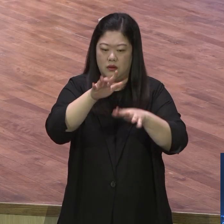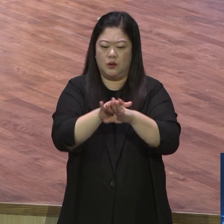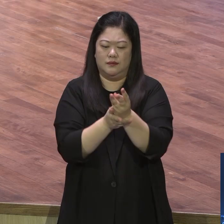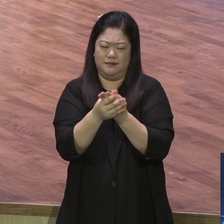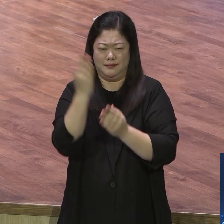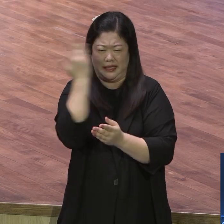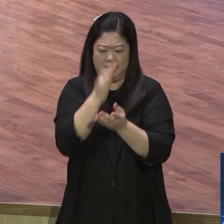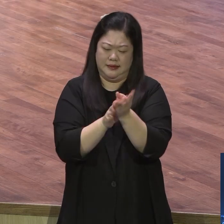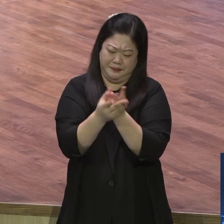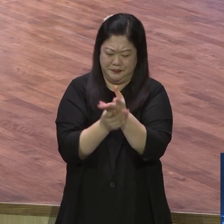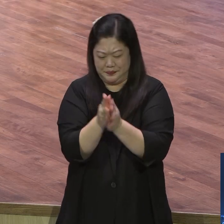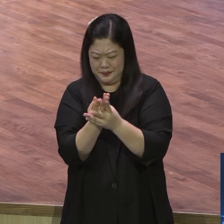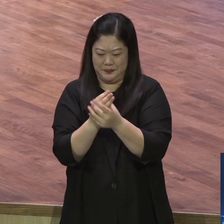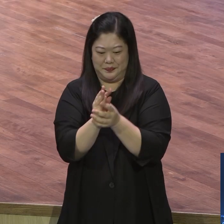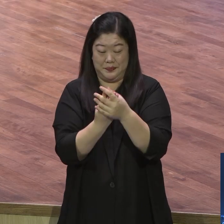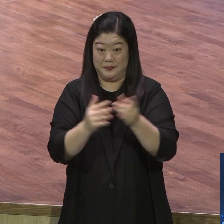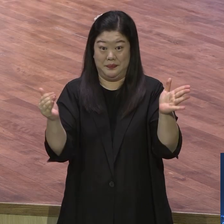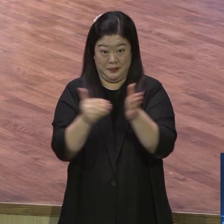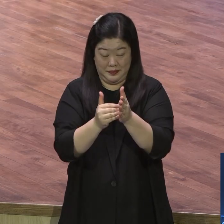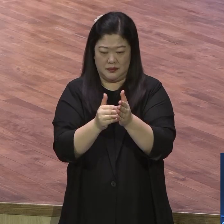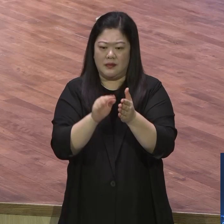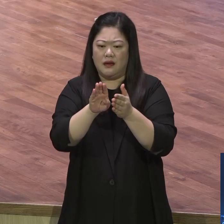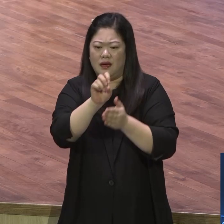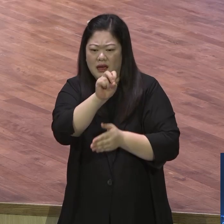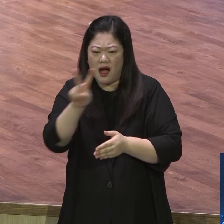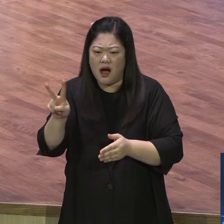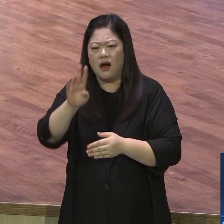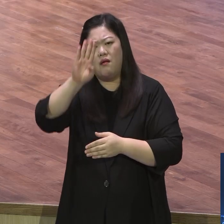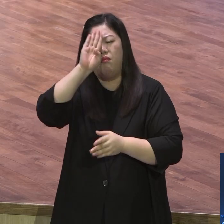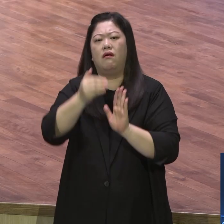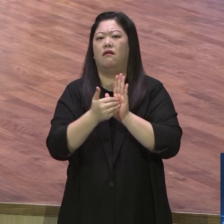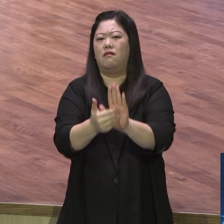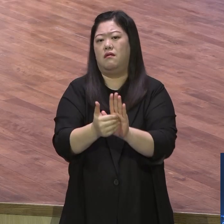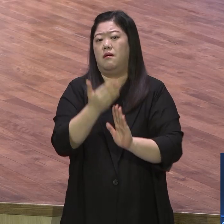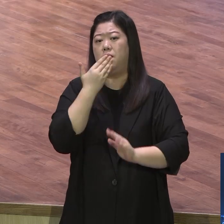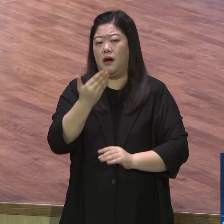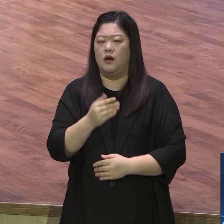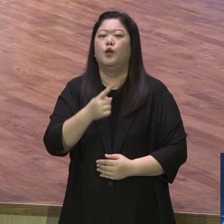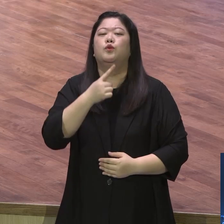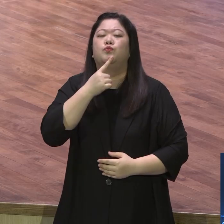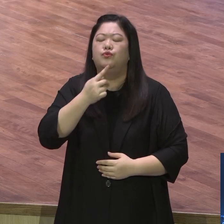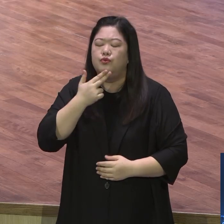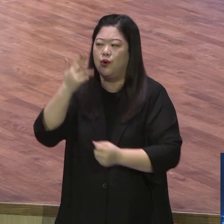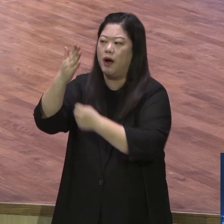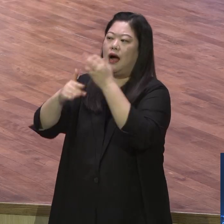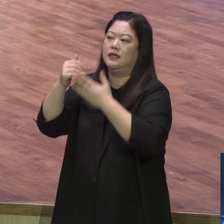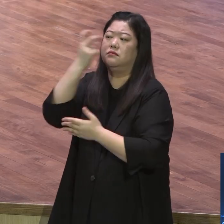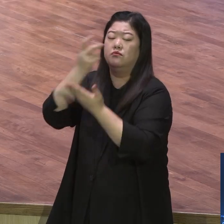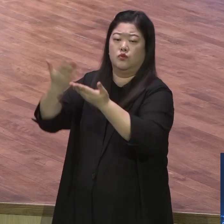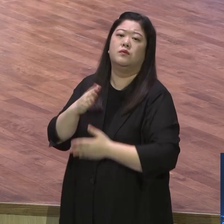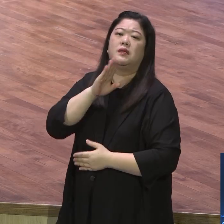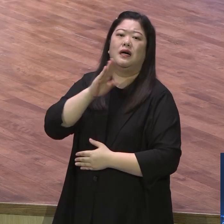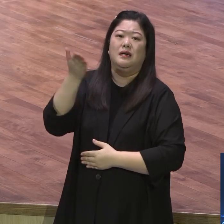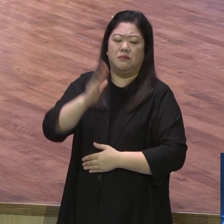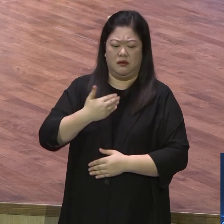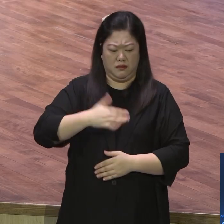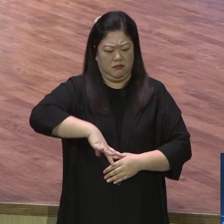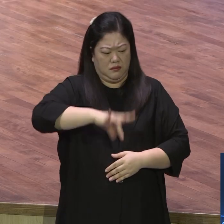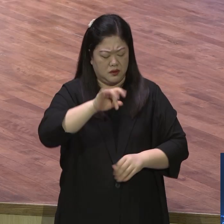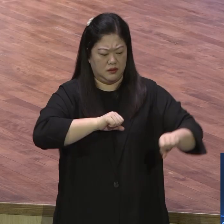해주셔서 하나님이 지켜주시지만은 우리가 할 것은 그렇게 해야 된다라는 말씀입니다 오늘